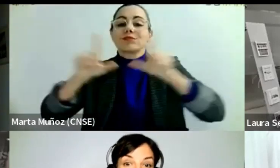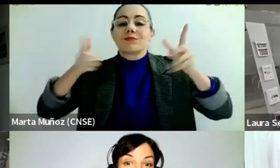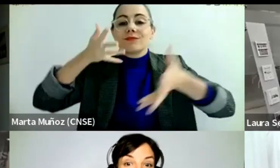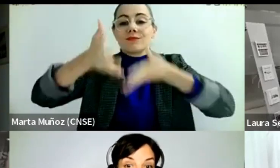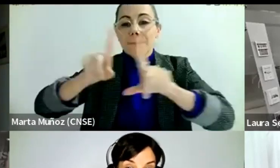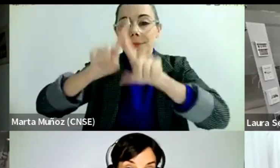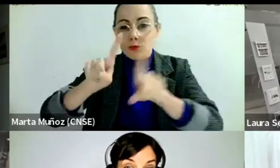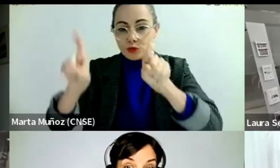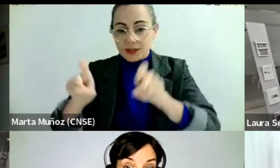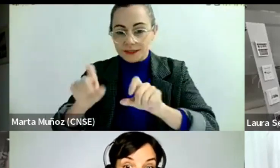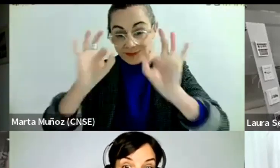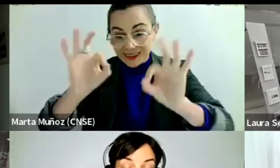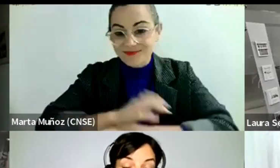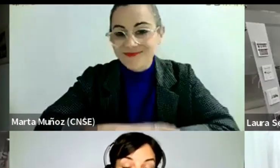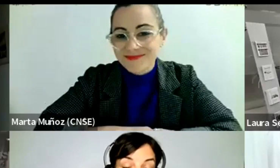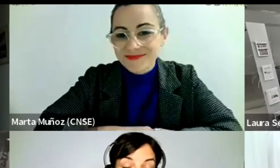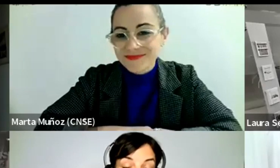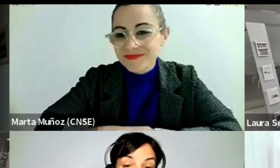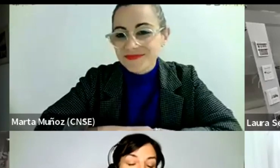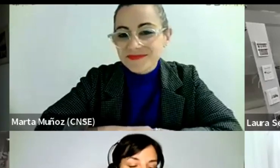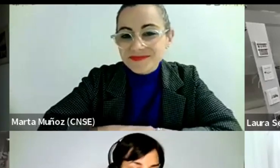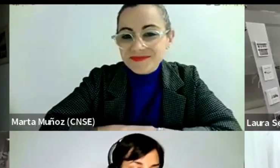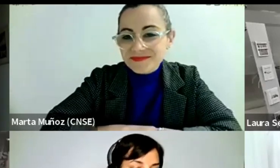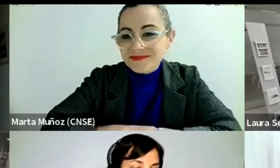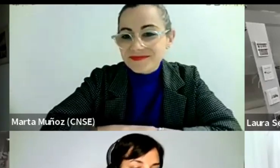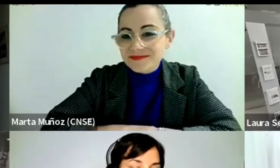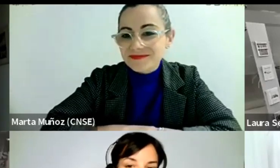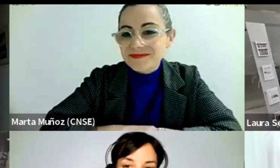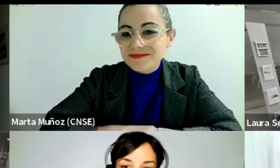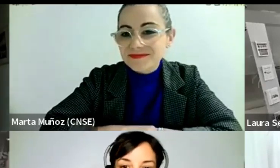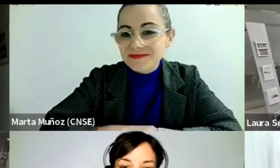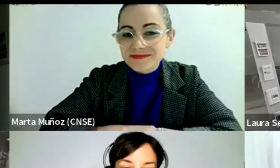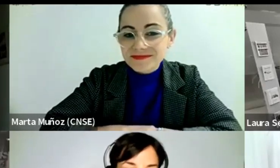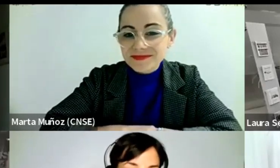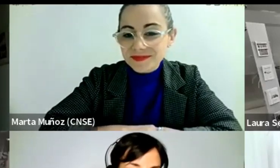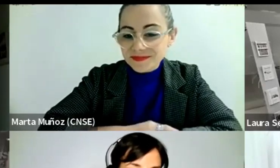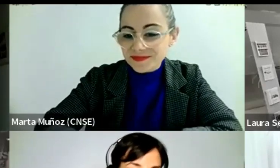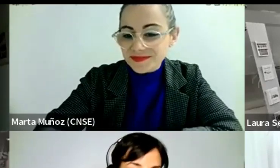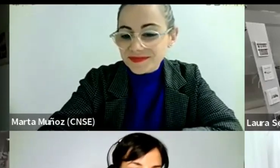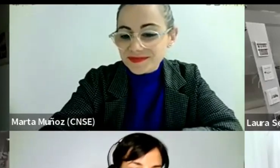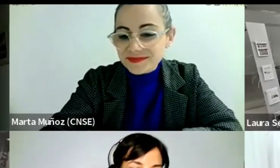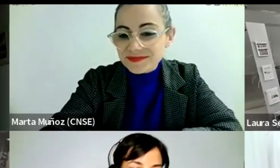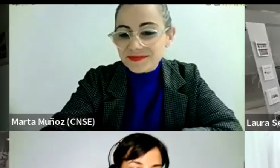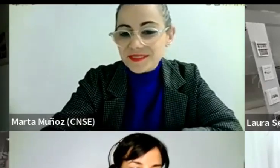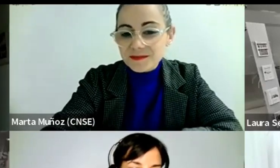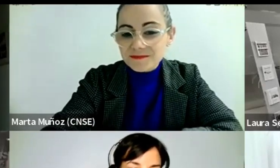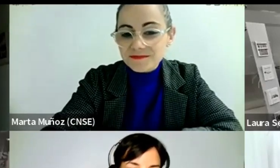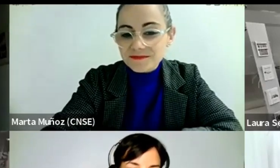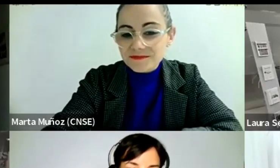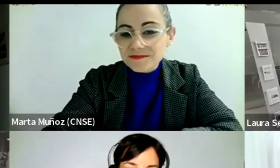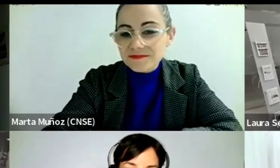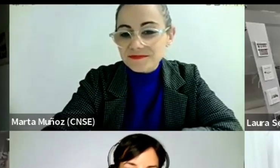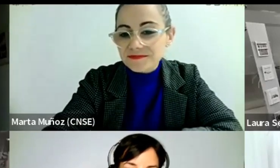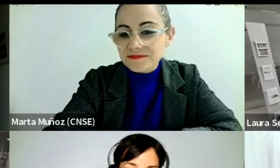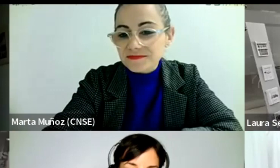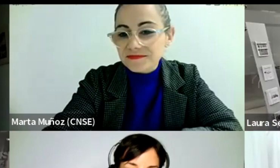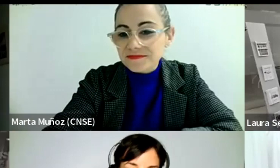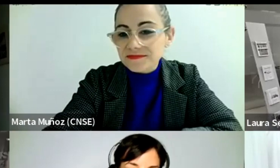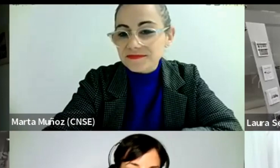una vez que pues pasamos al turno de preguntas podréis encenderlas para ejercer ese turno, ¿de acuerdo?